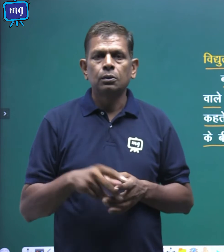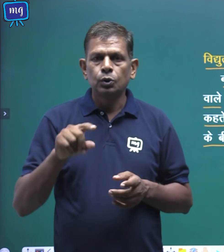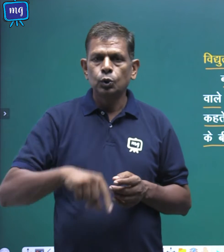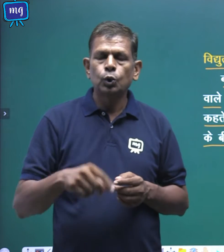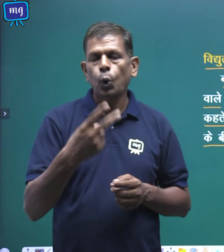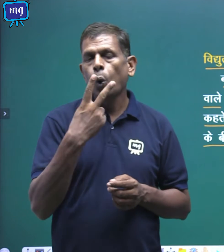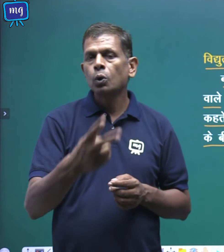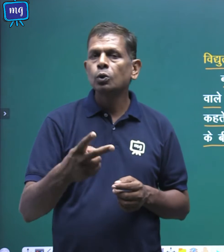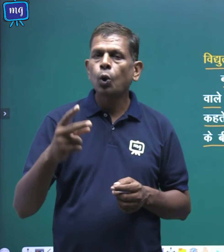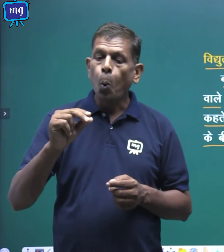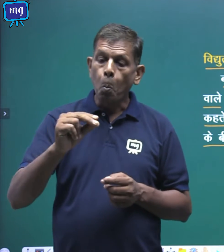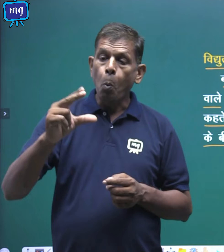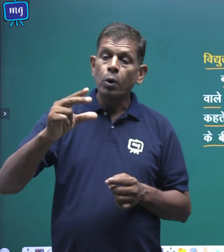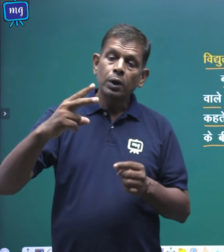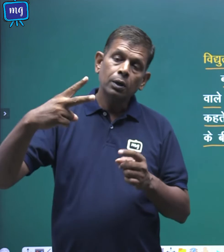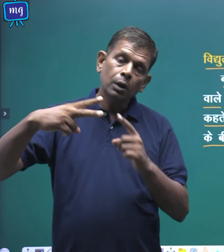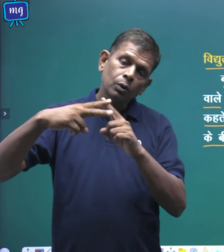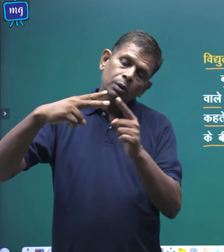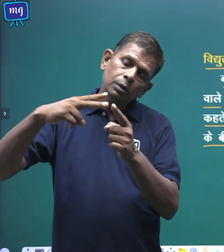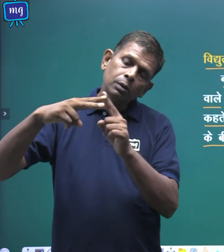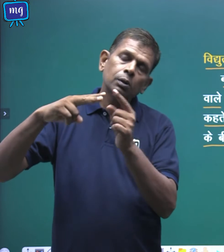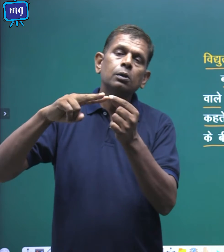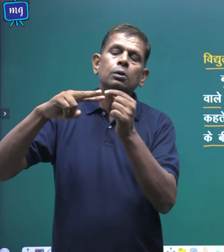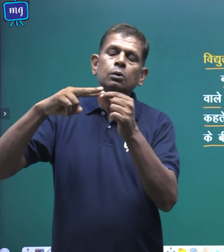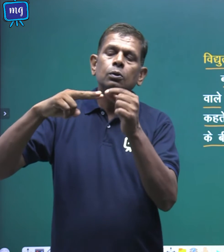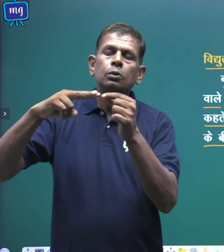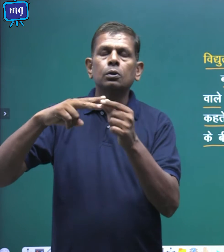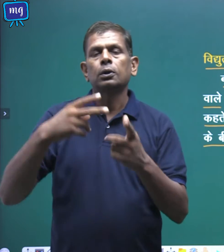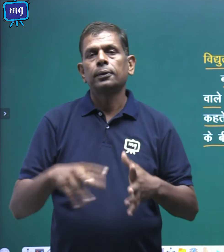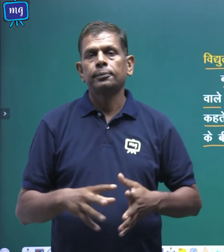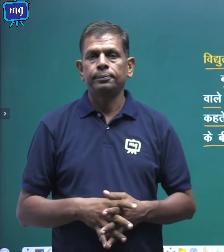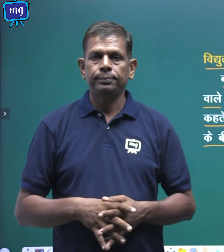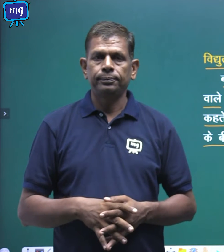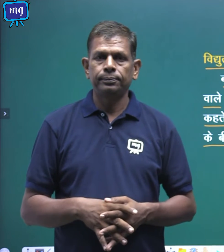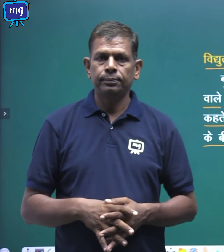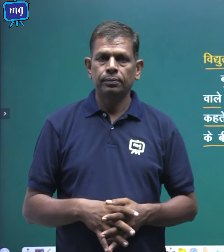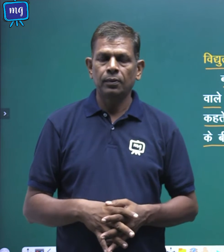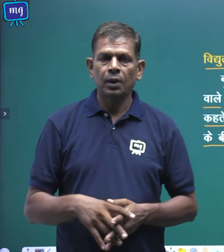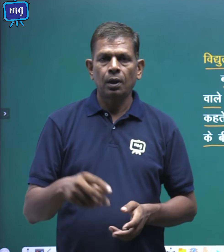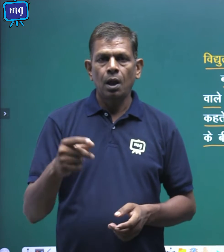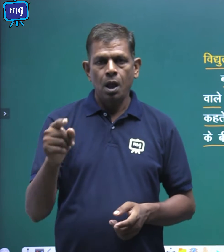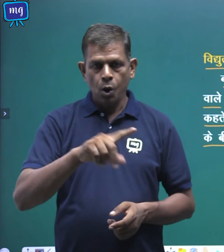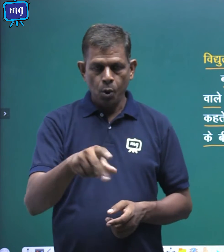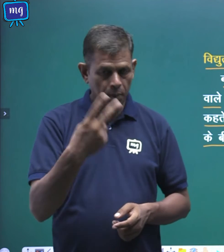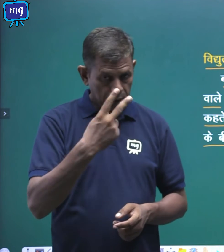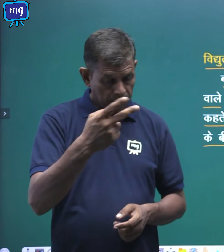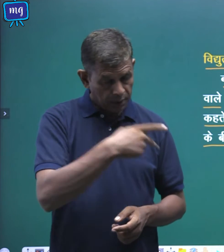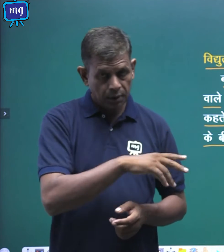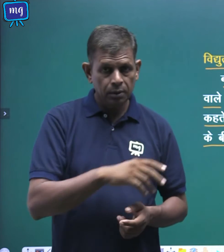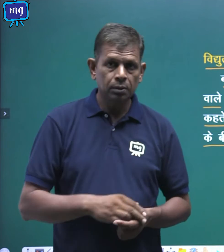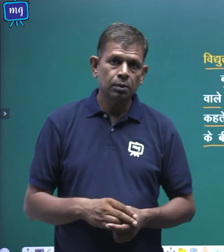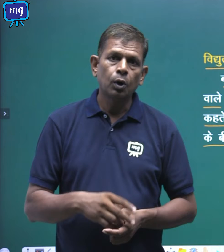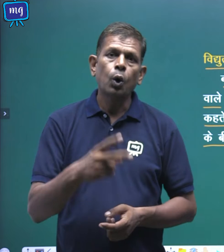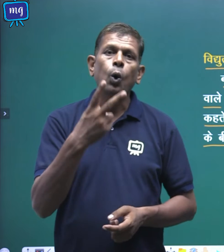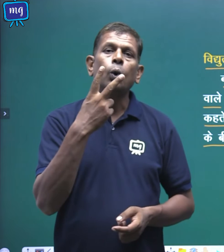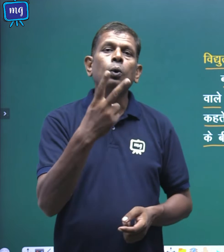जो दो मोटे तारों से जुड़ा हुआ होता है। आप चित्र में देख रहे हो,